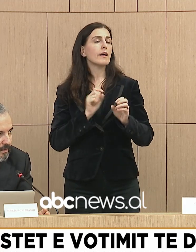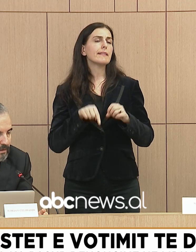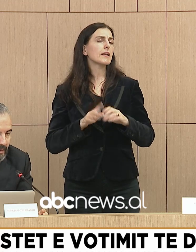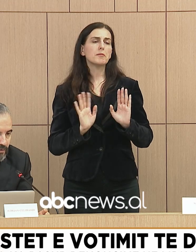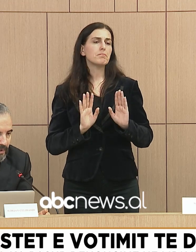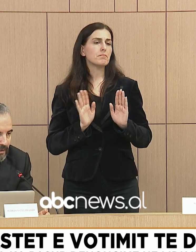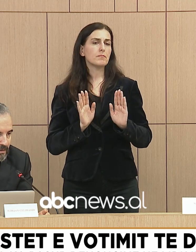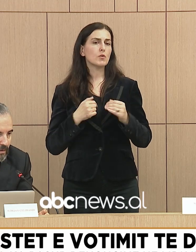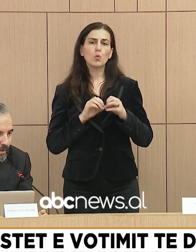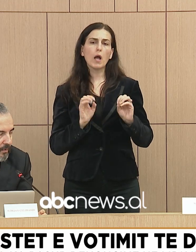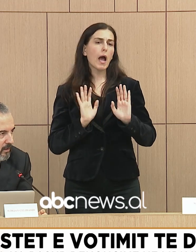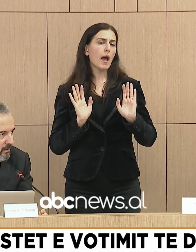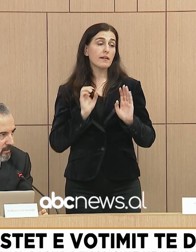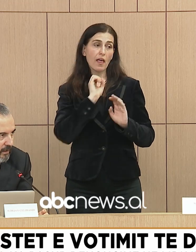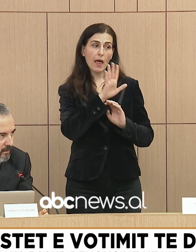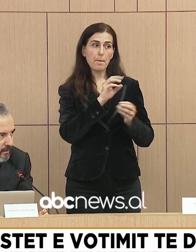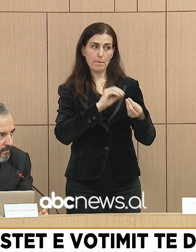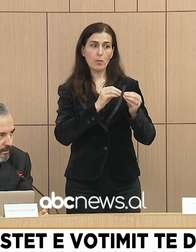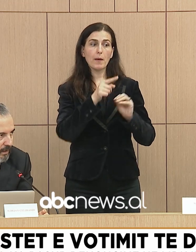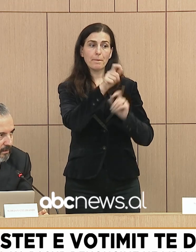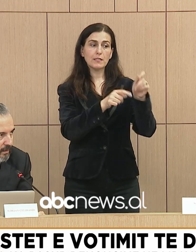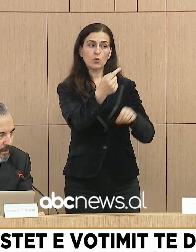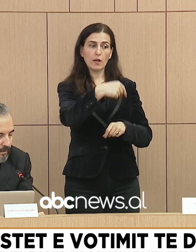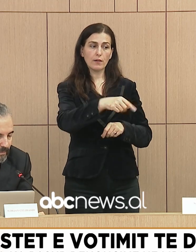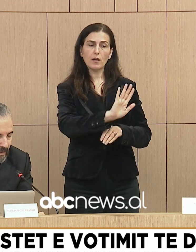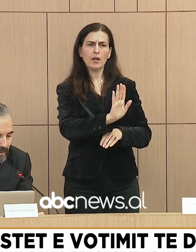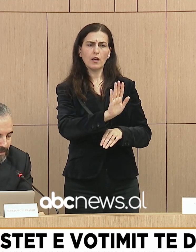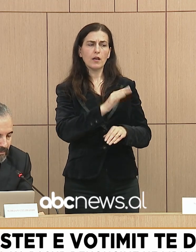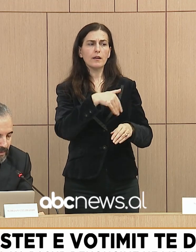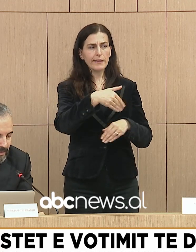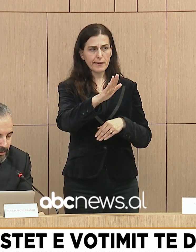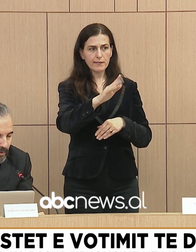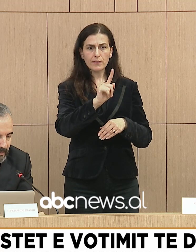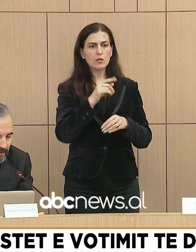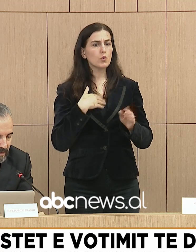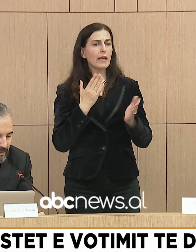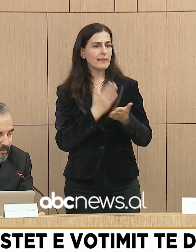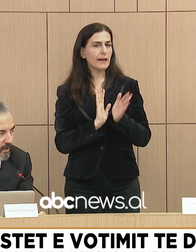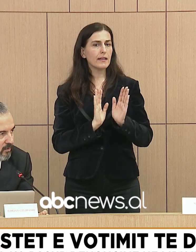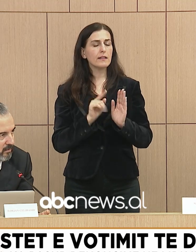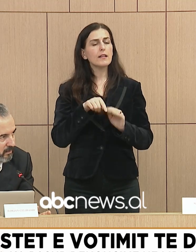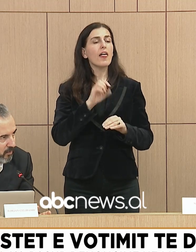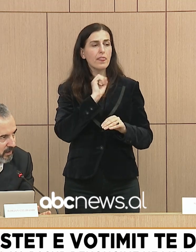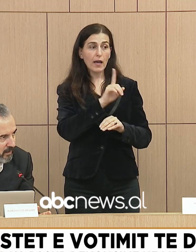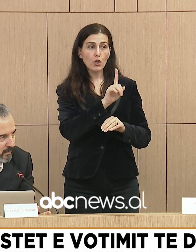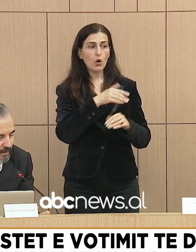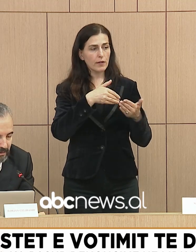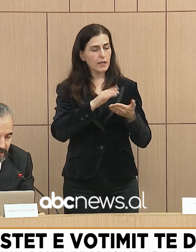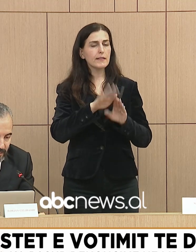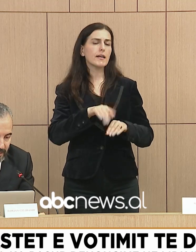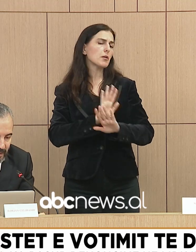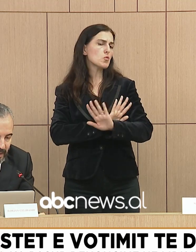pretendime nga subjekte zgjedhore apo dhe të tjerë të tretë në lidhje me këtë problematikë. Kemi patur komunikim